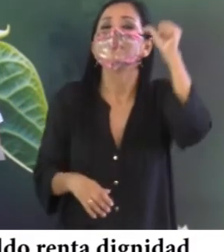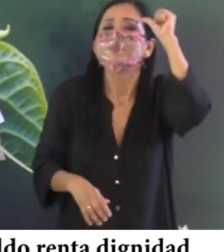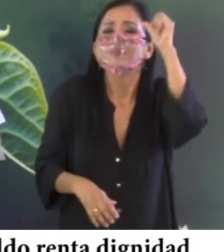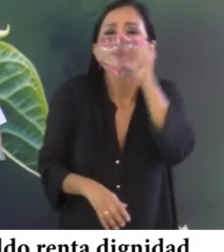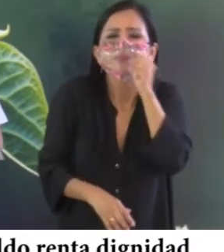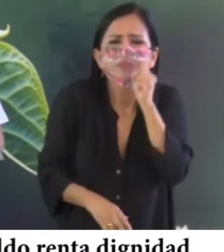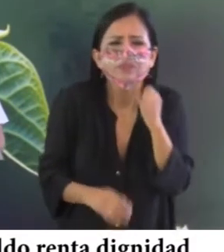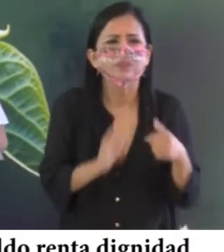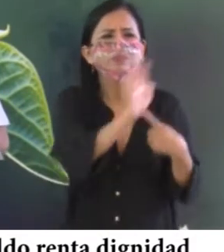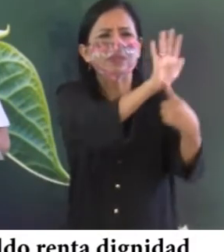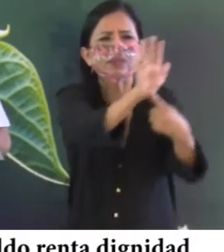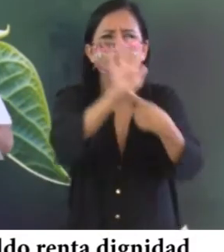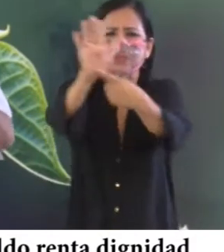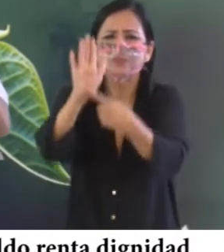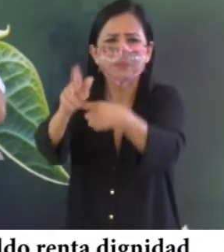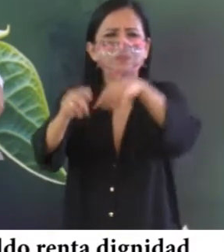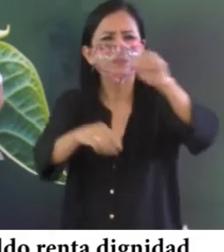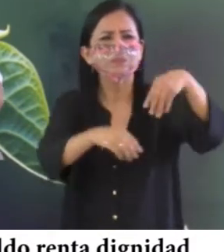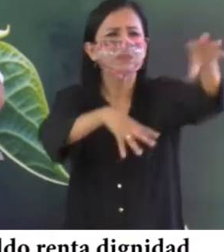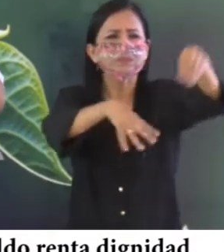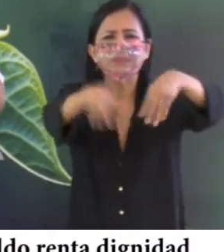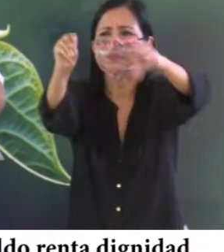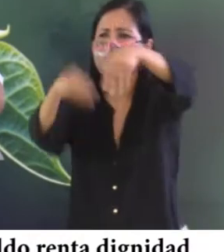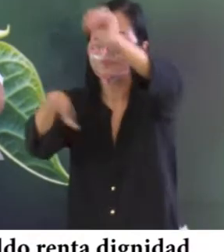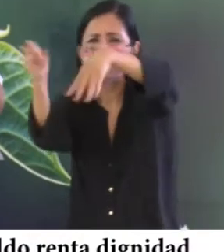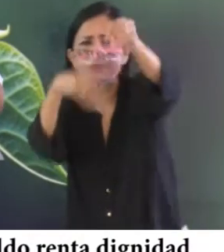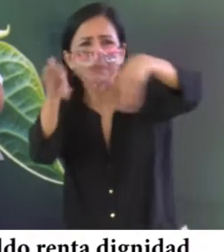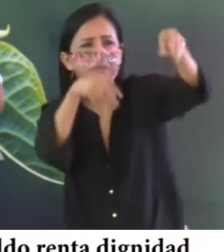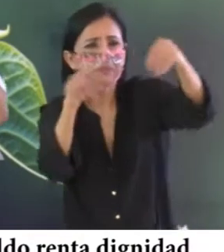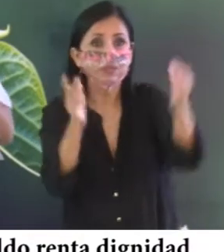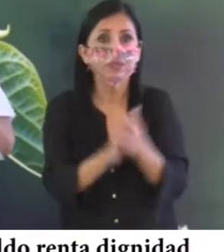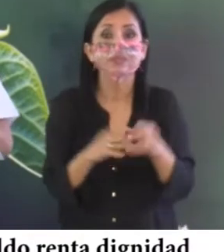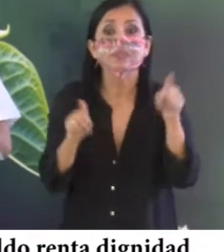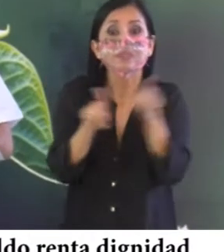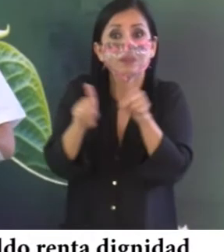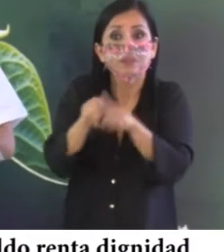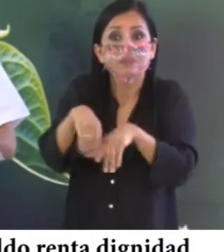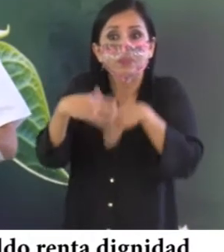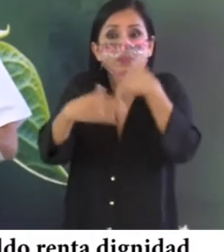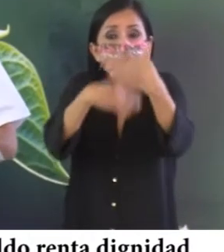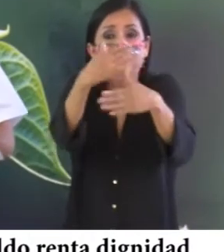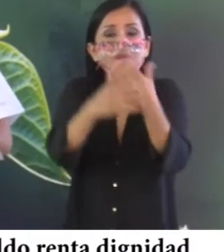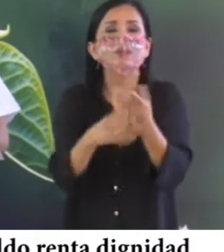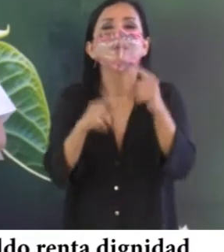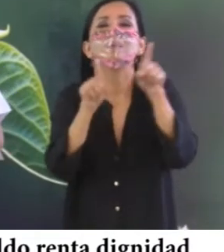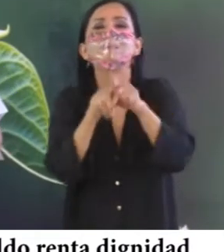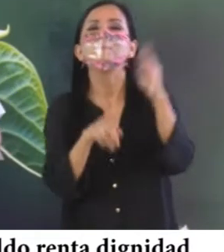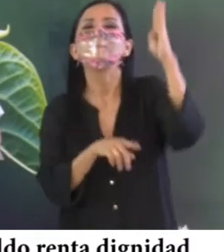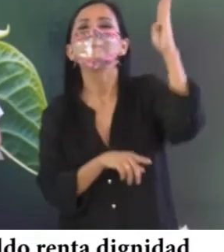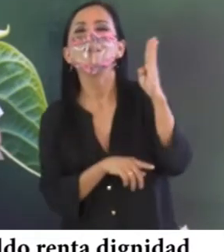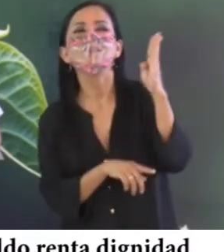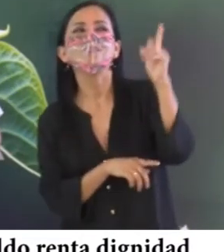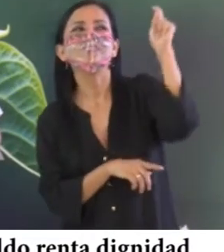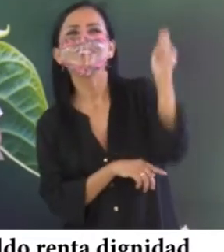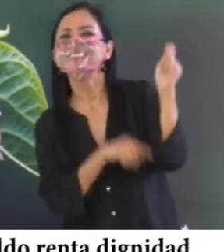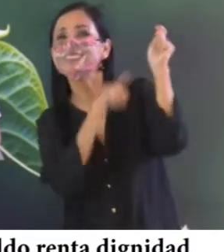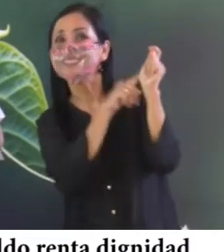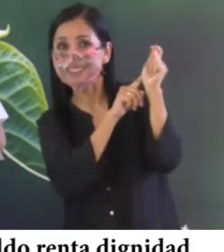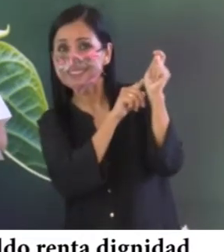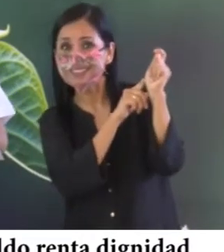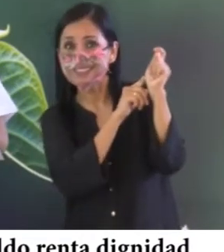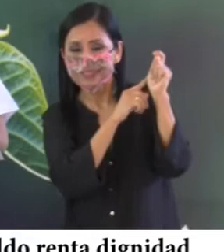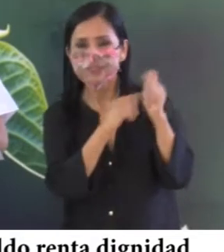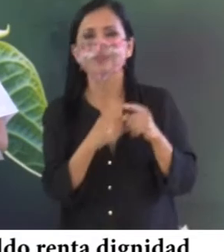mayores. También hemos visto que el adelanto de la renta de dignidad de verdad ha sido